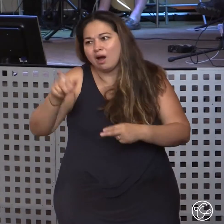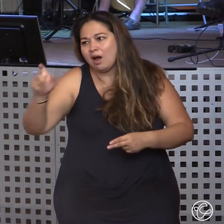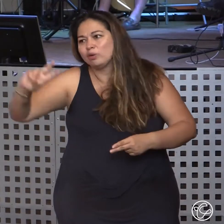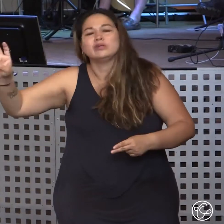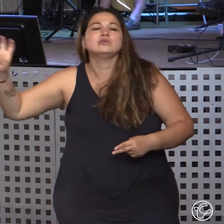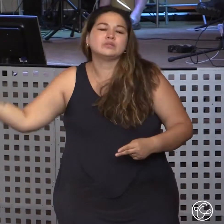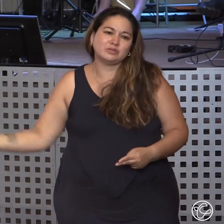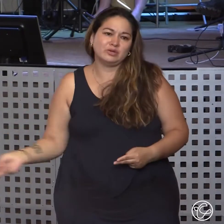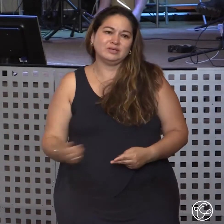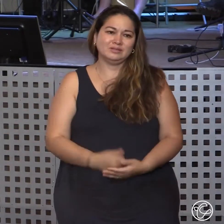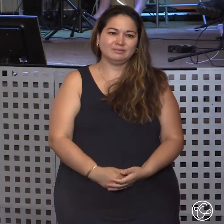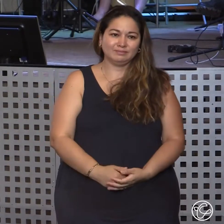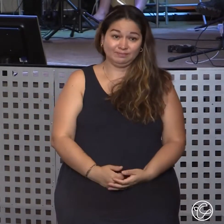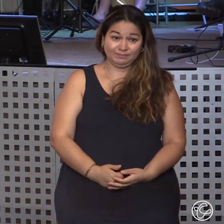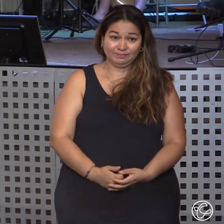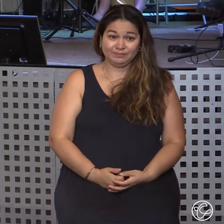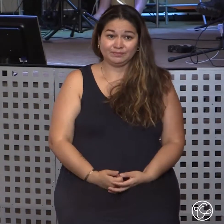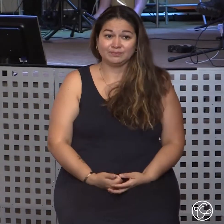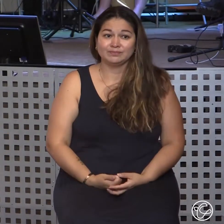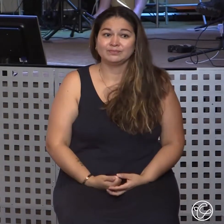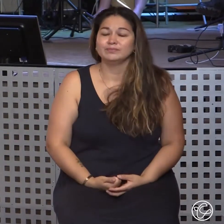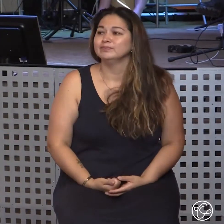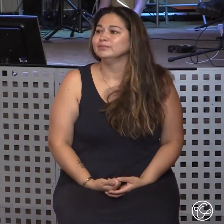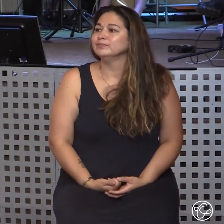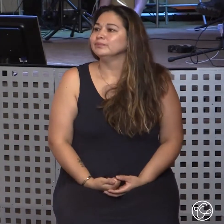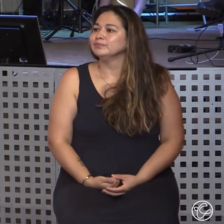Todos ellos cosecharon lo que no sembraron.